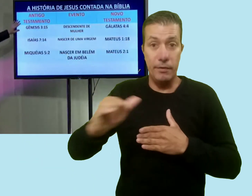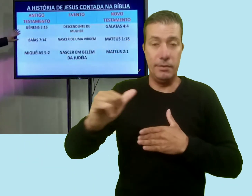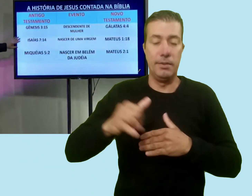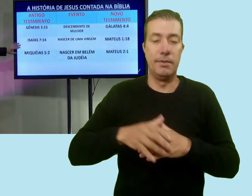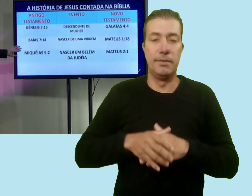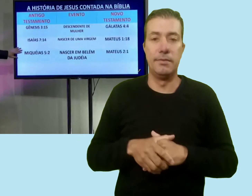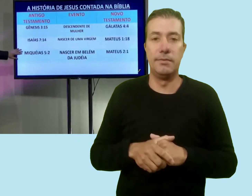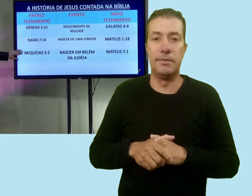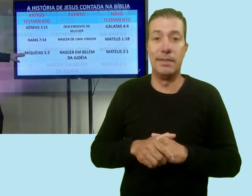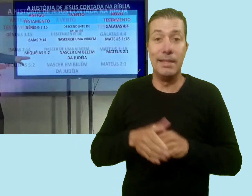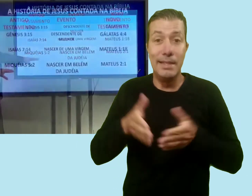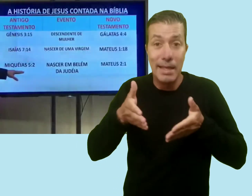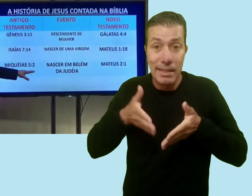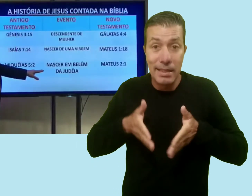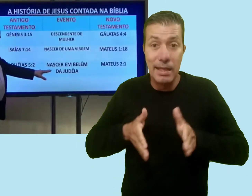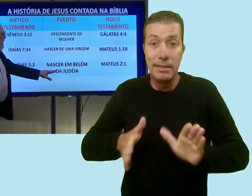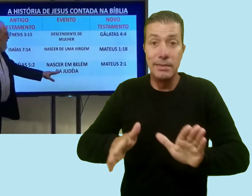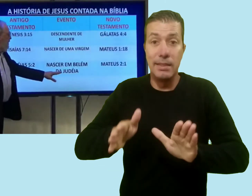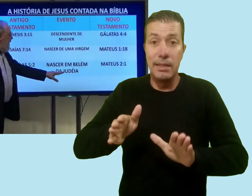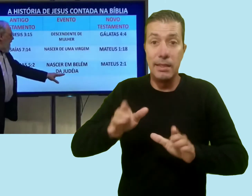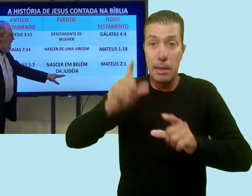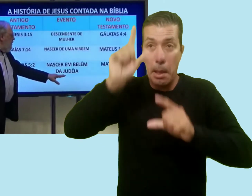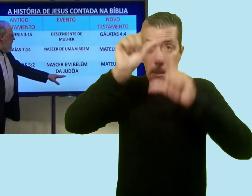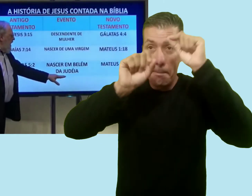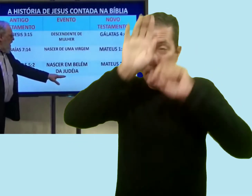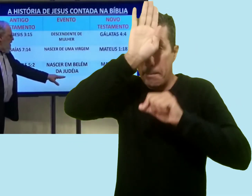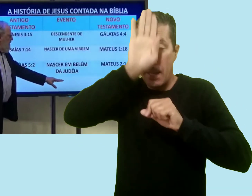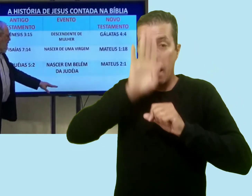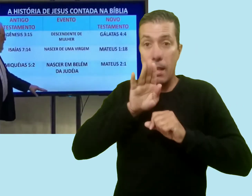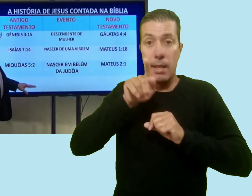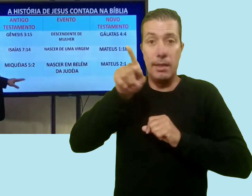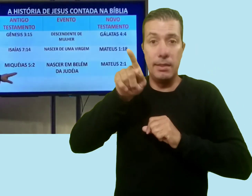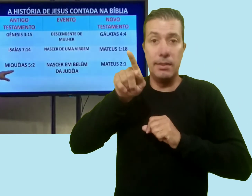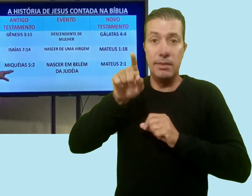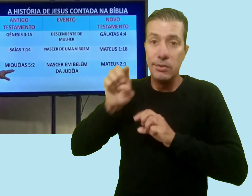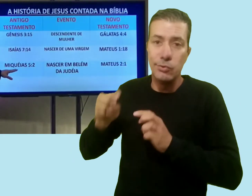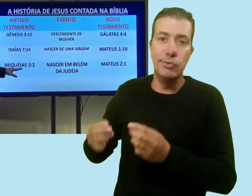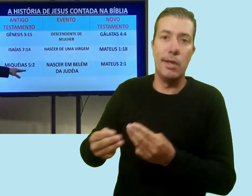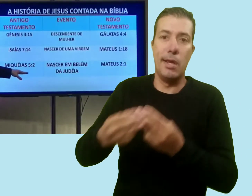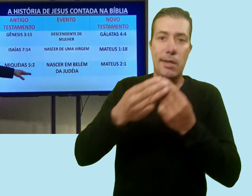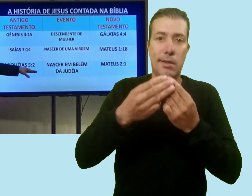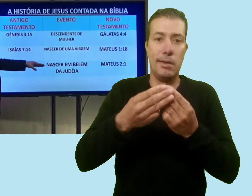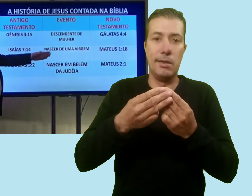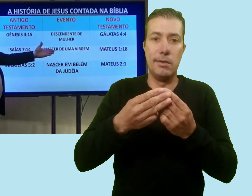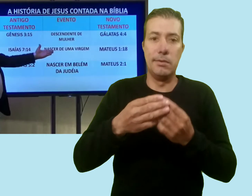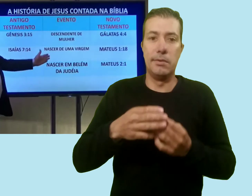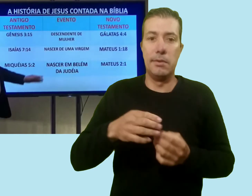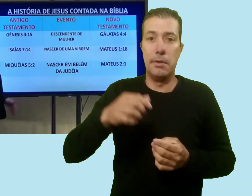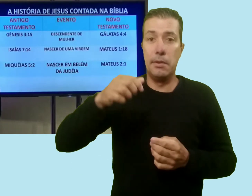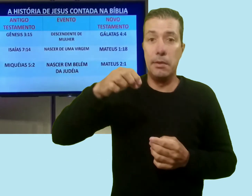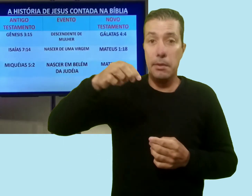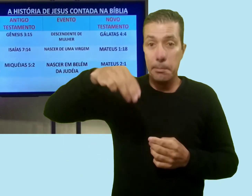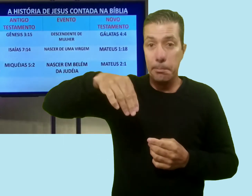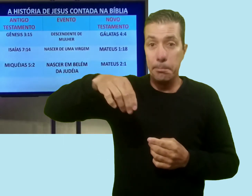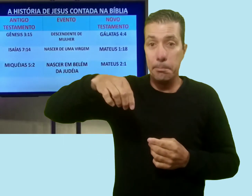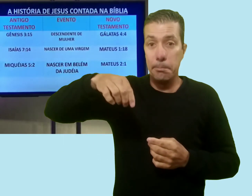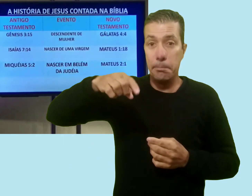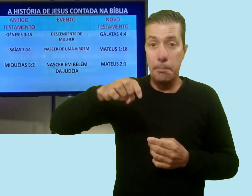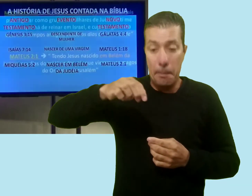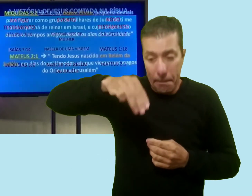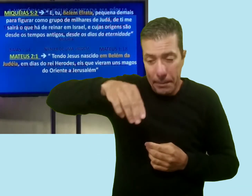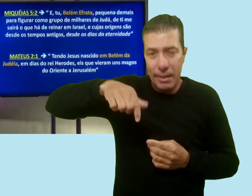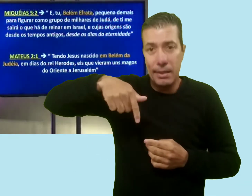Outra profecia, ia nascer em Belém da Judéia. Está lá em Miqueias 5,2, e a gente sabe disso, não é?